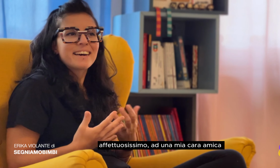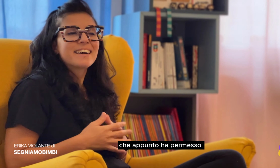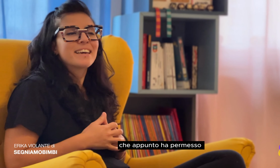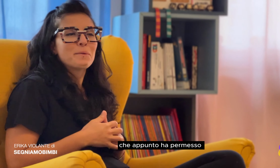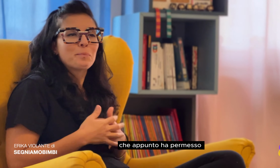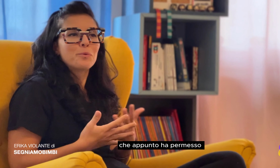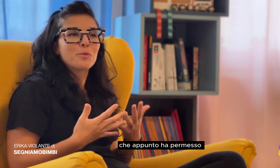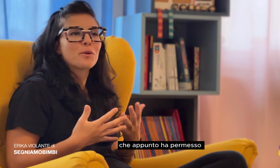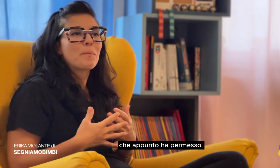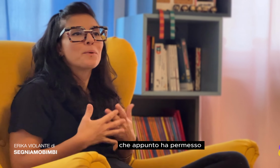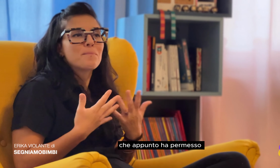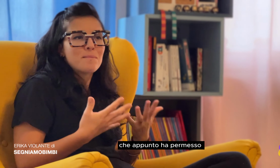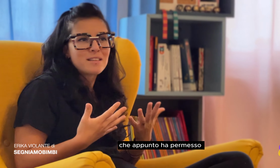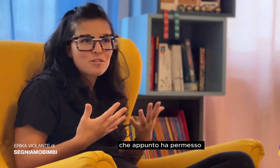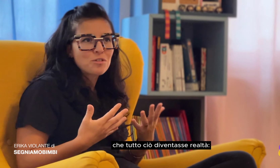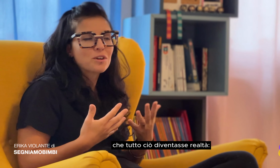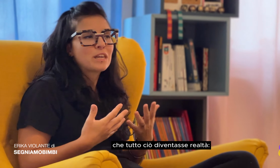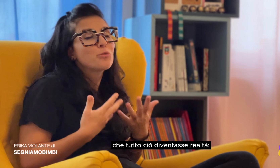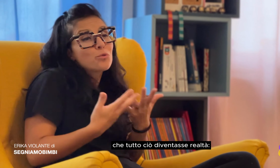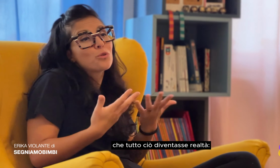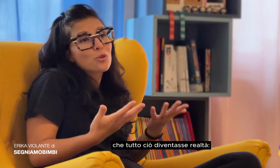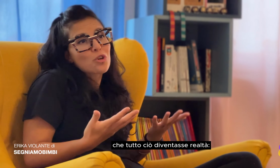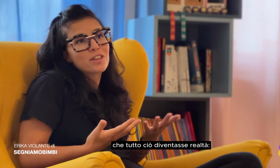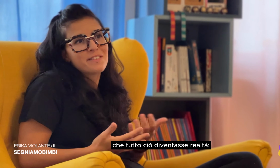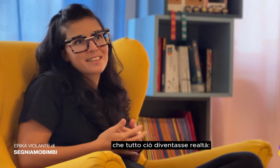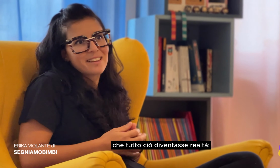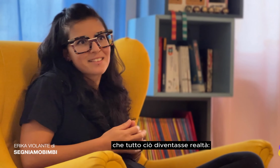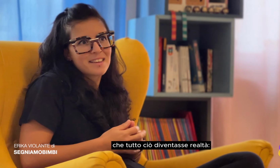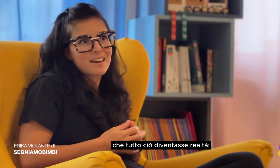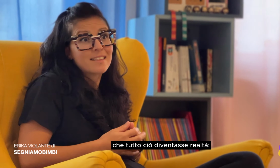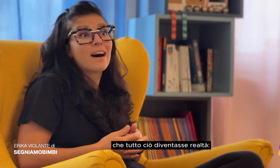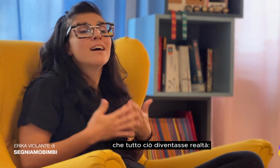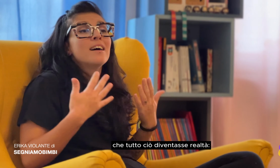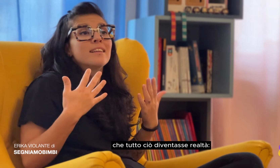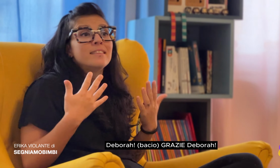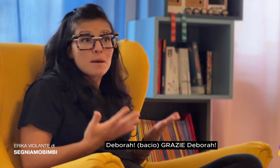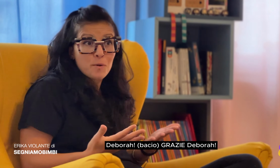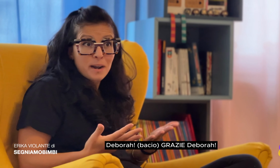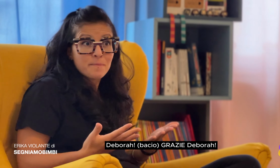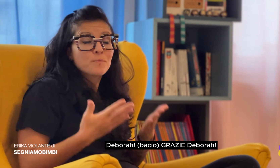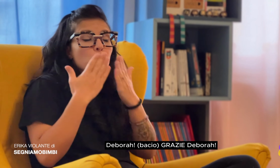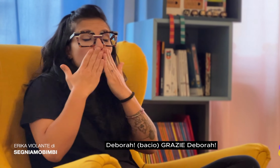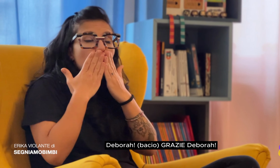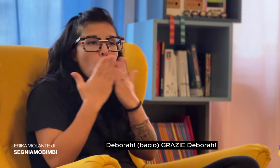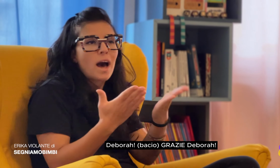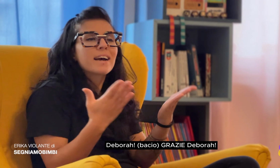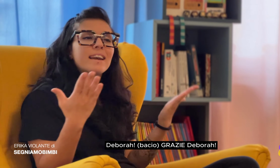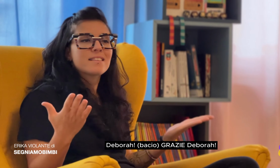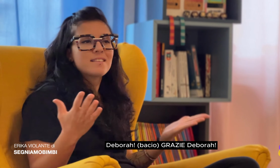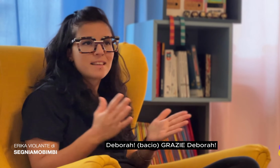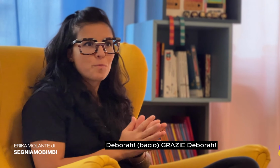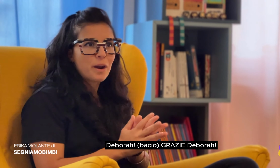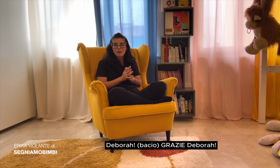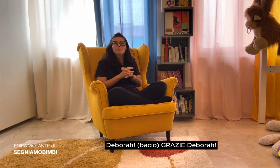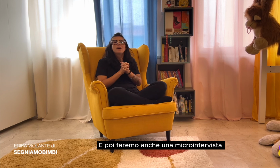che appunto ha permesso che tutto ciò diventasse realtà, Debora. Grazie Debora.